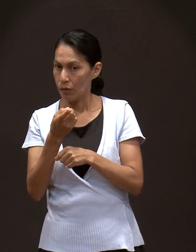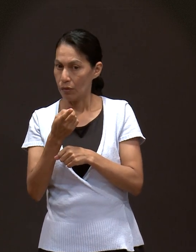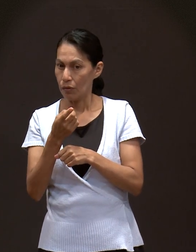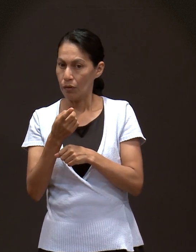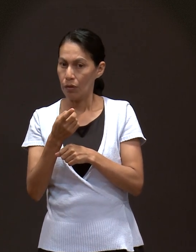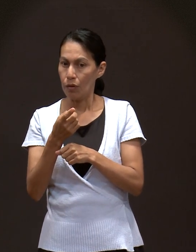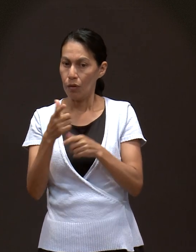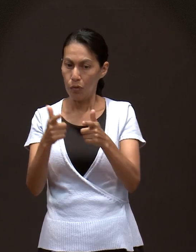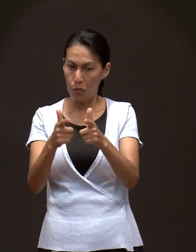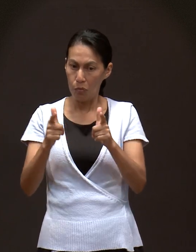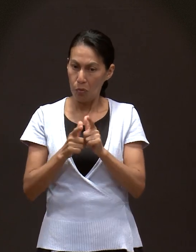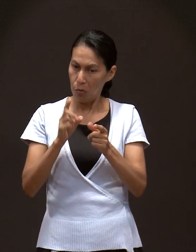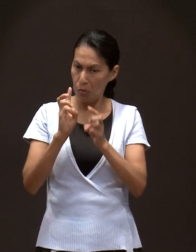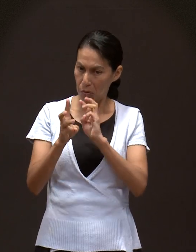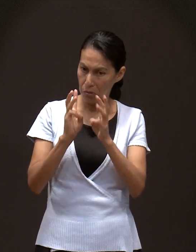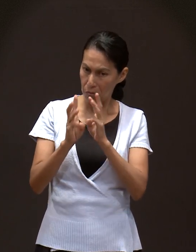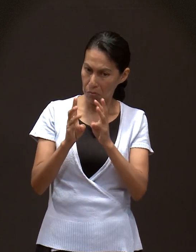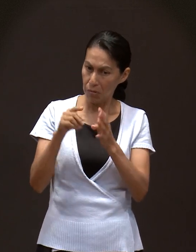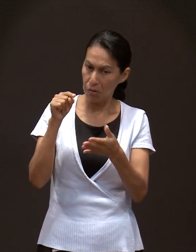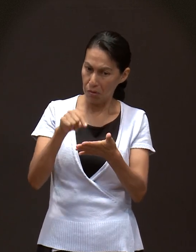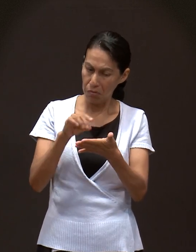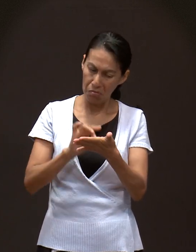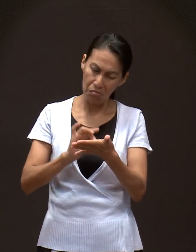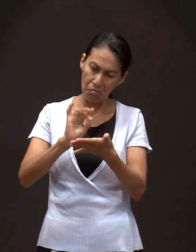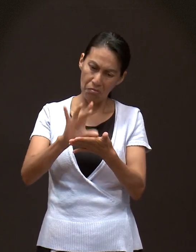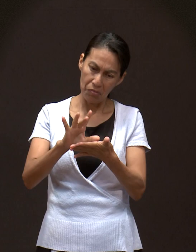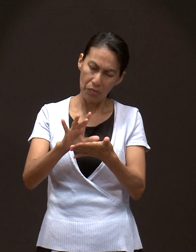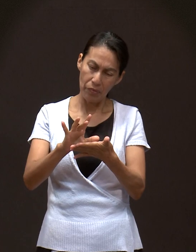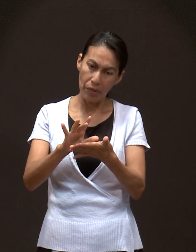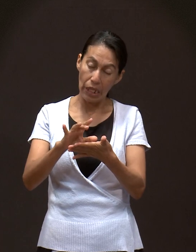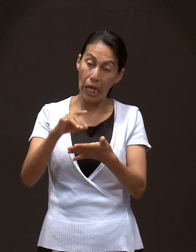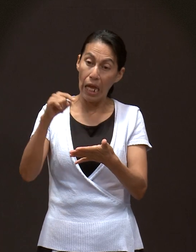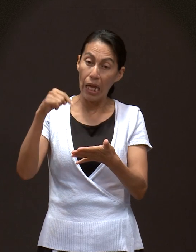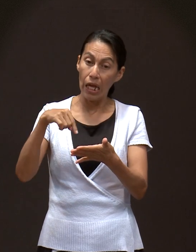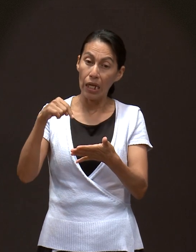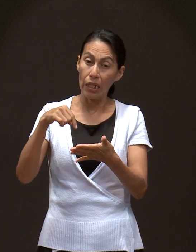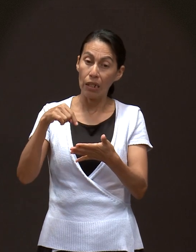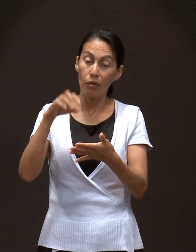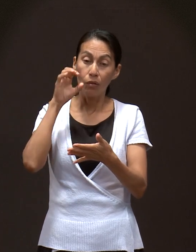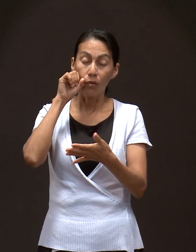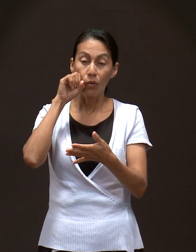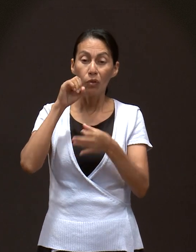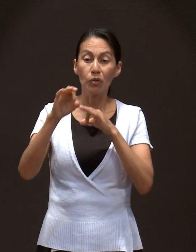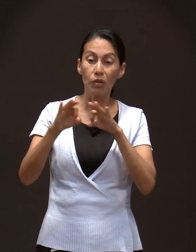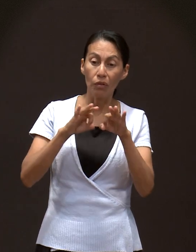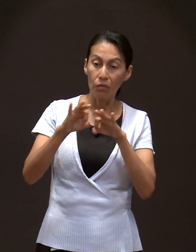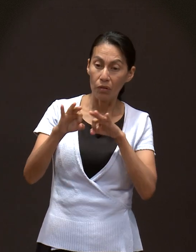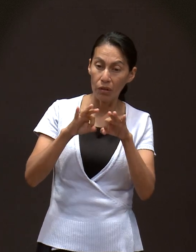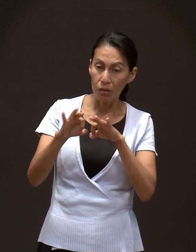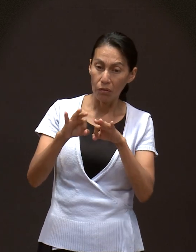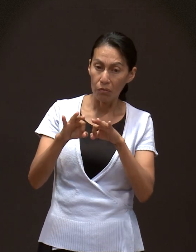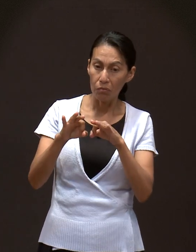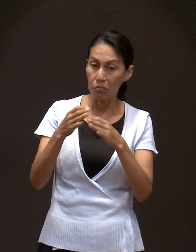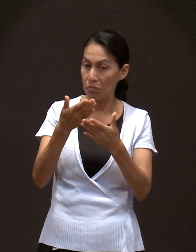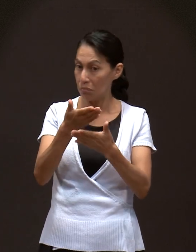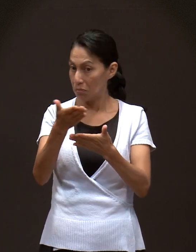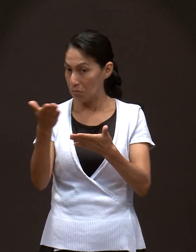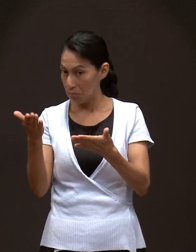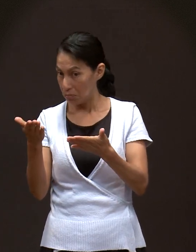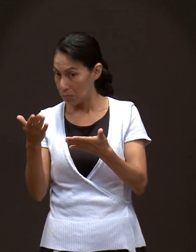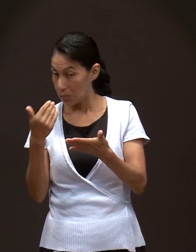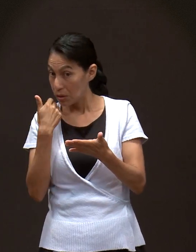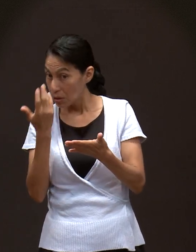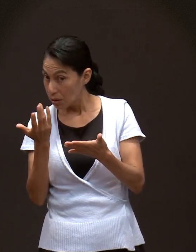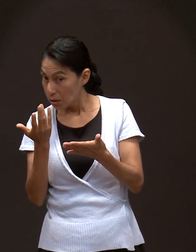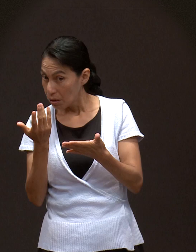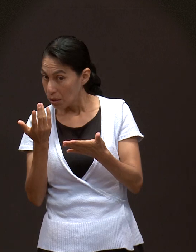en el grupo de WhatsApp del salón, diciendo, hay un trabajo disponible aquí